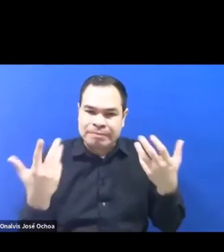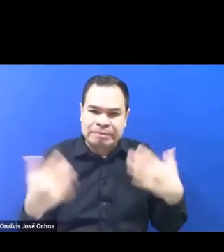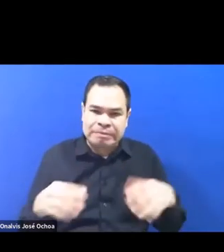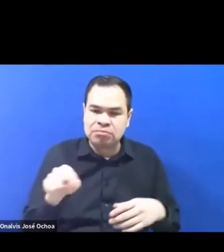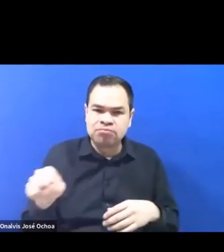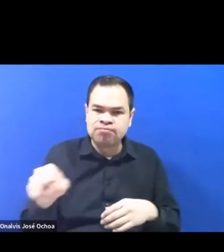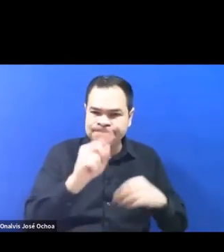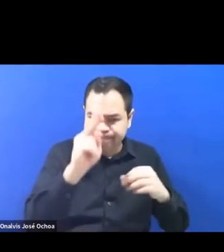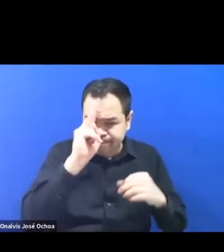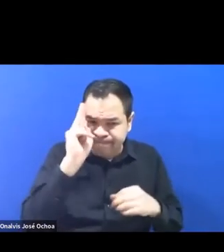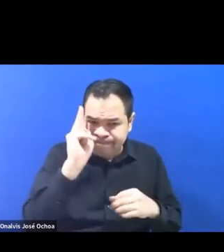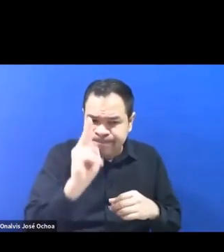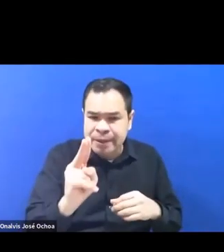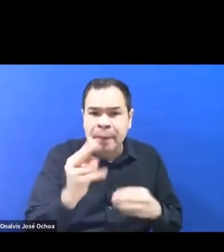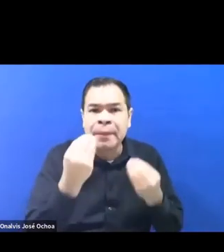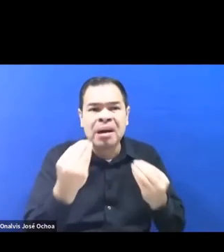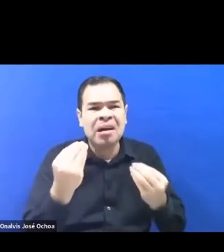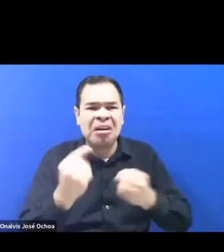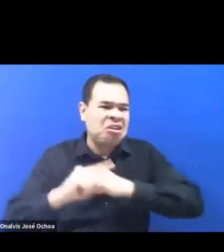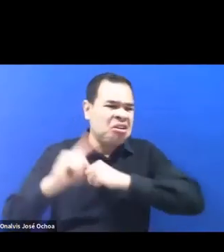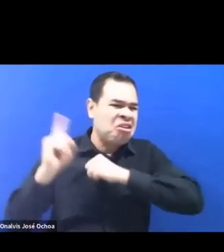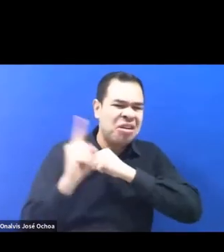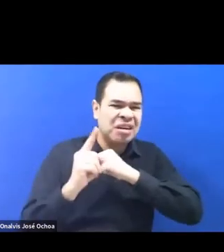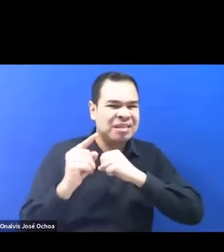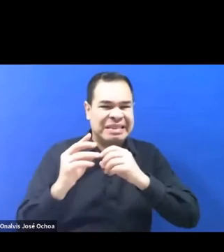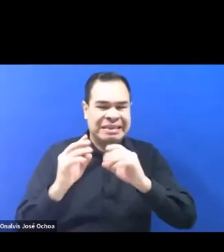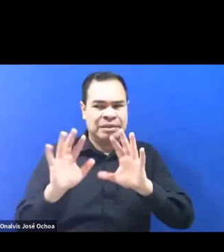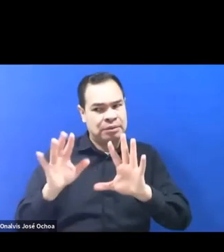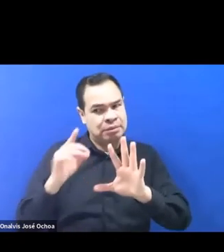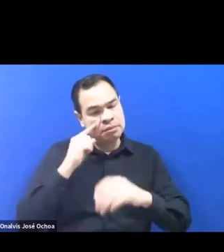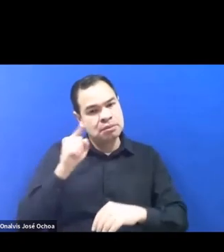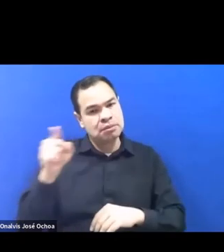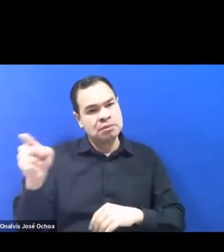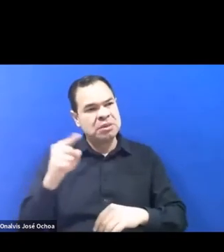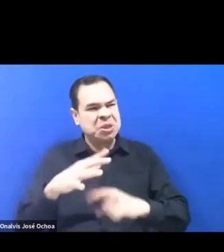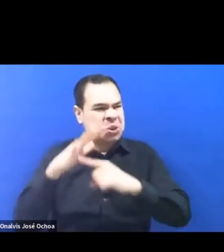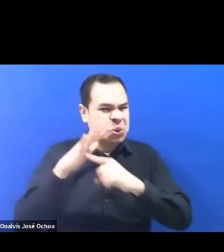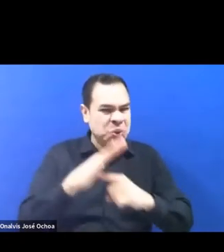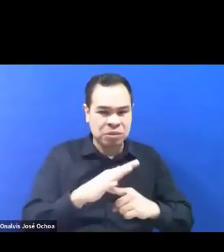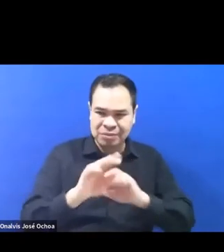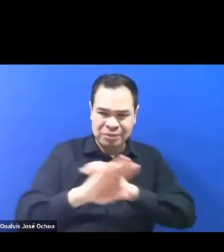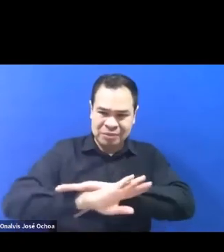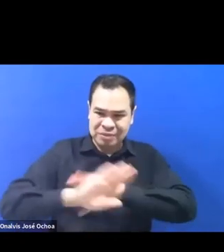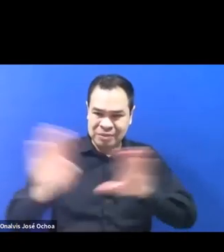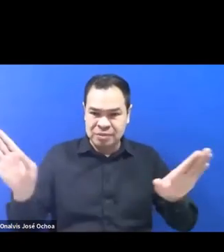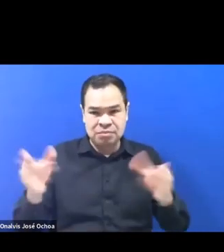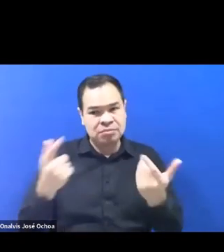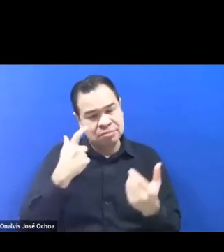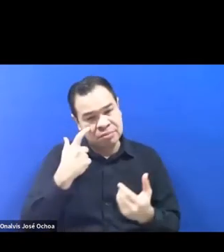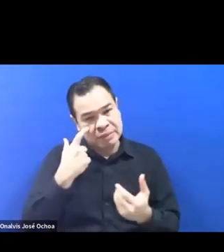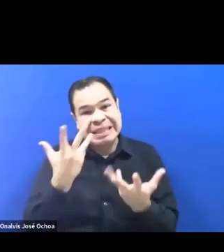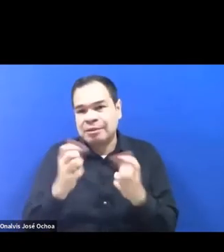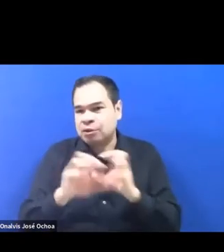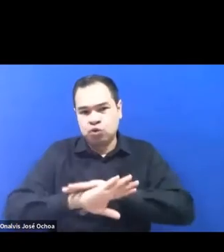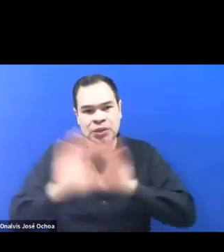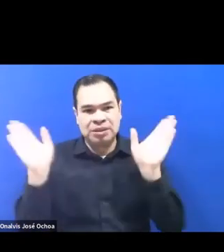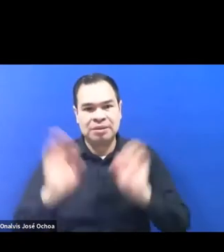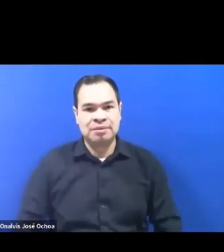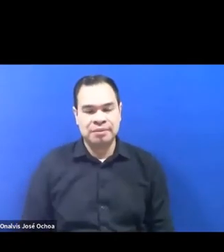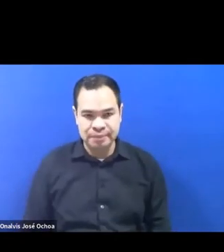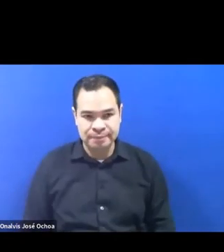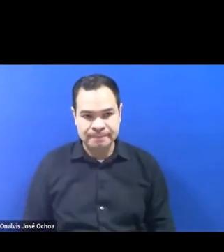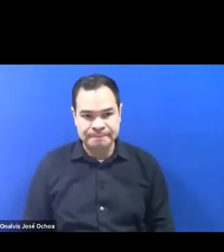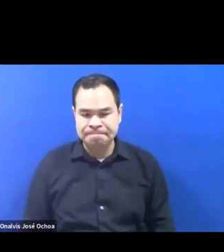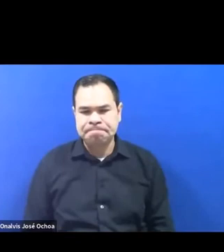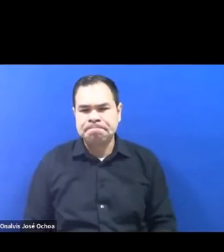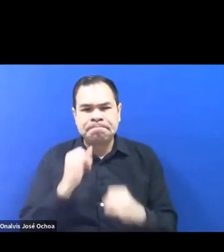reconocimiento y a la eliminación de estas situaciones de discriminación que son estructurales desafortunadamente. Cierro